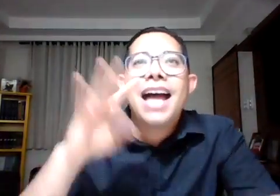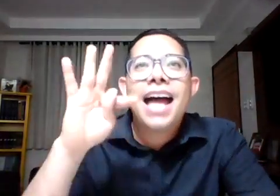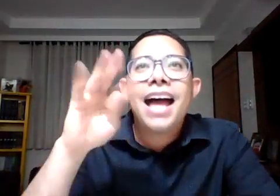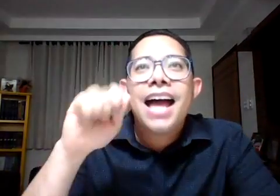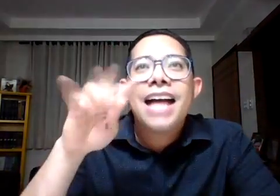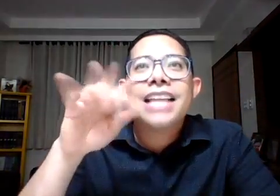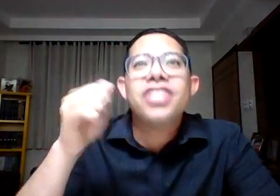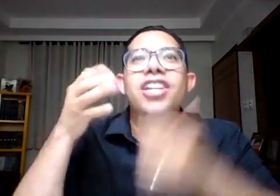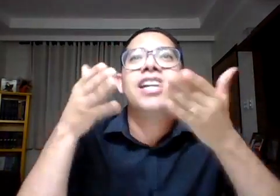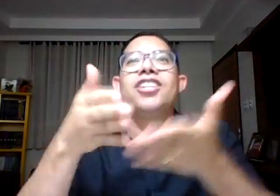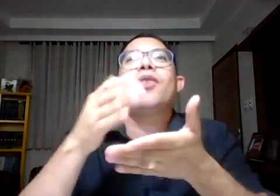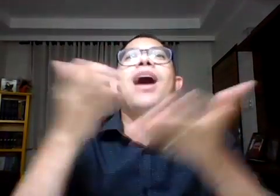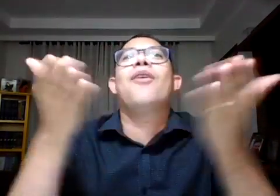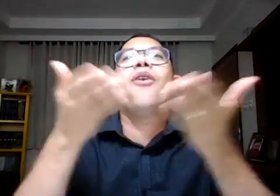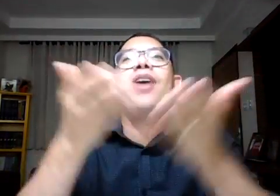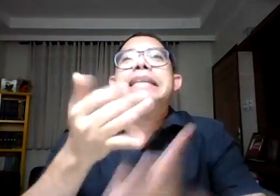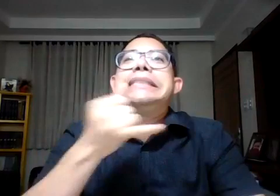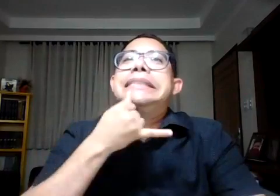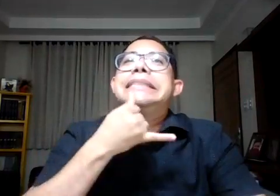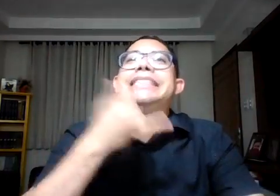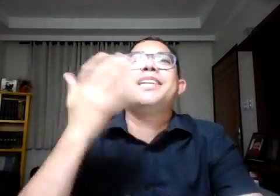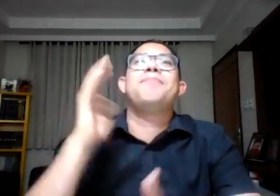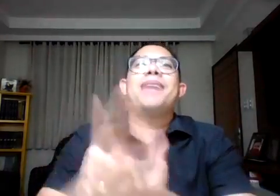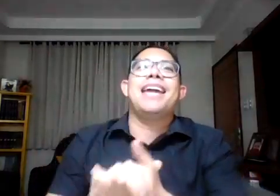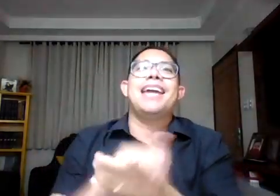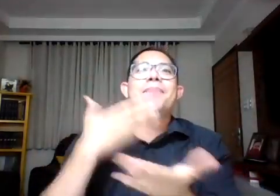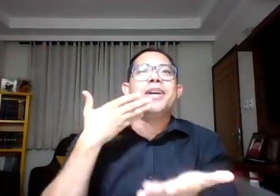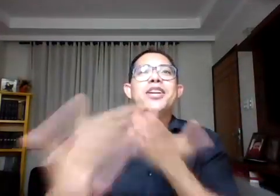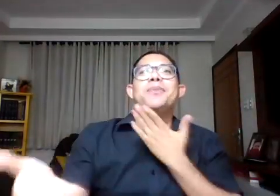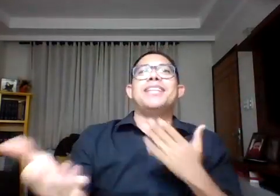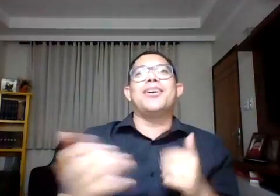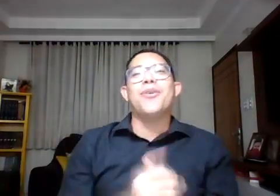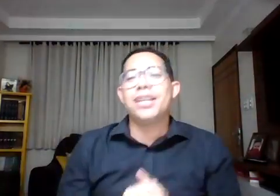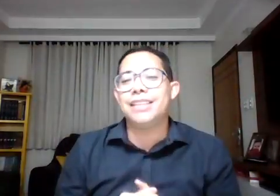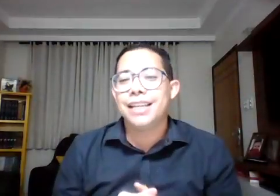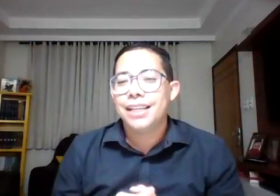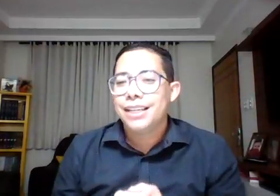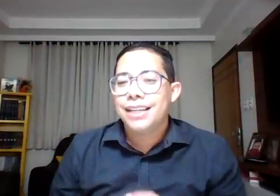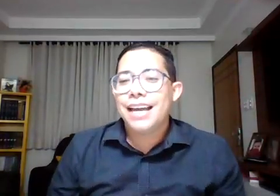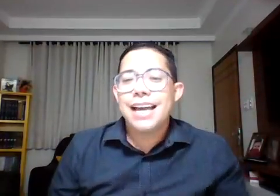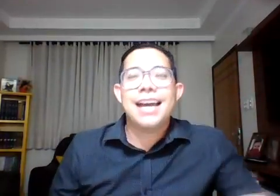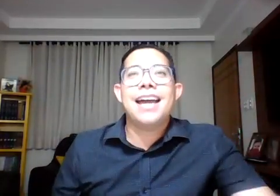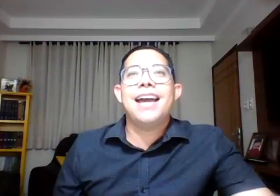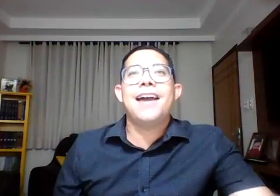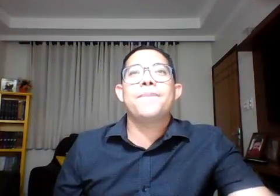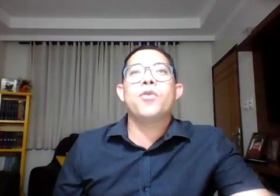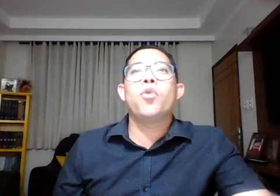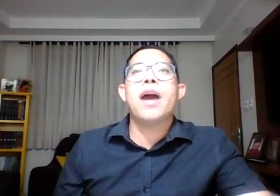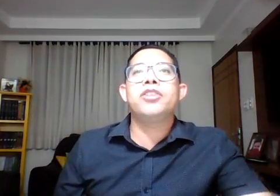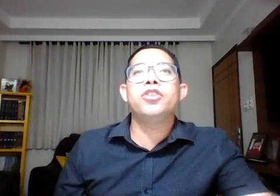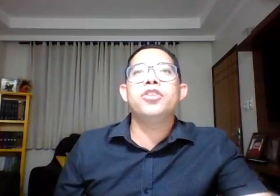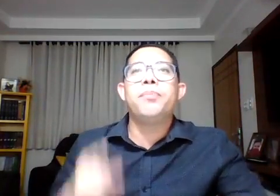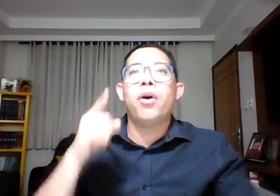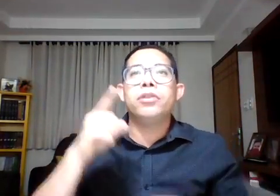Ah, a Tatiana chegou agora. Ah, que pena, perdeu muita coisa. O quarto e último ponto.